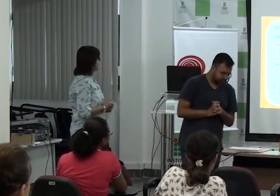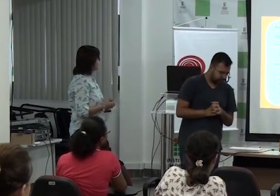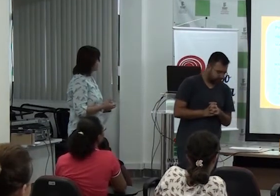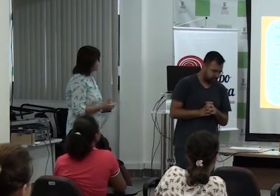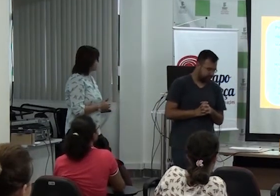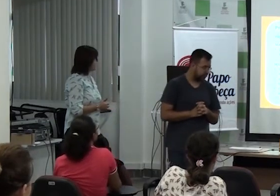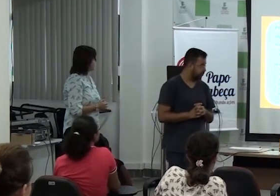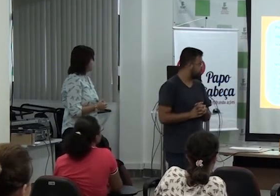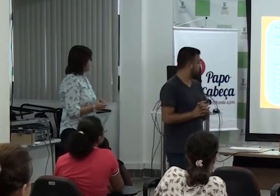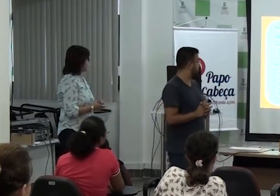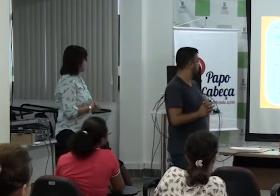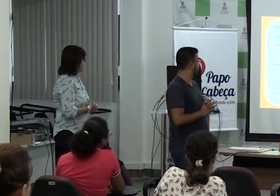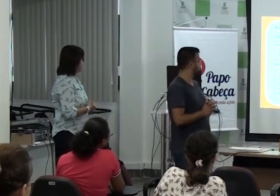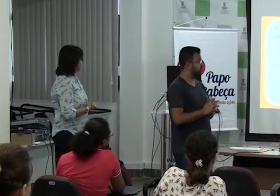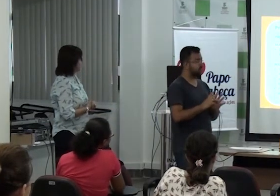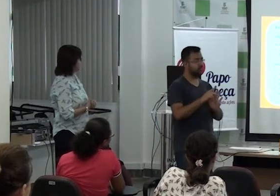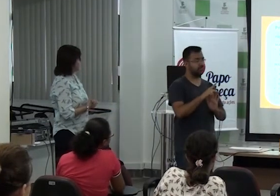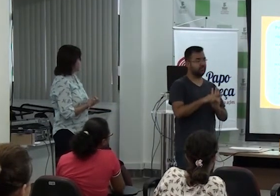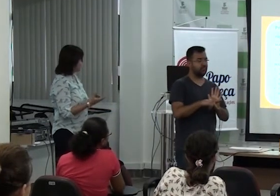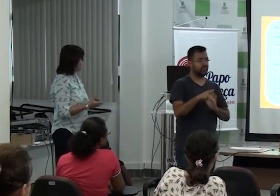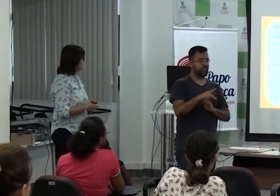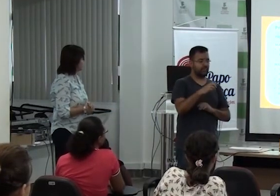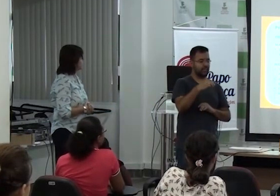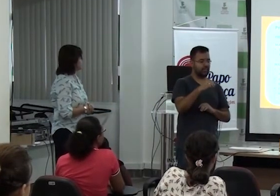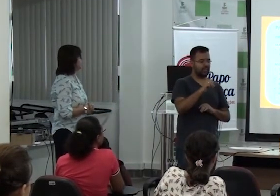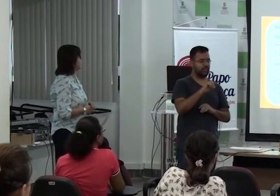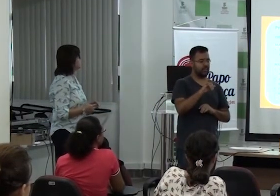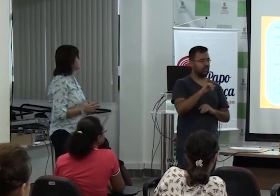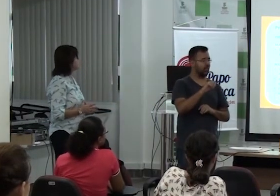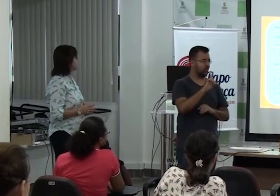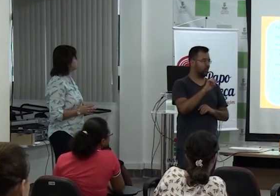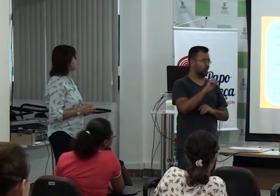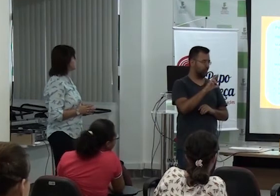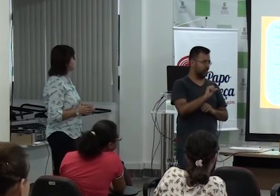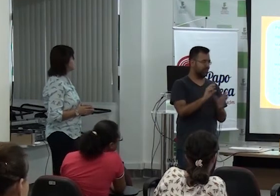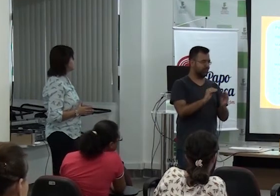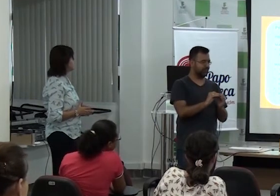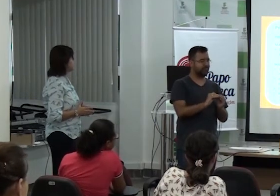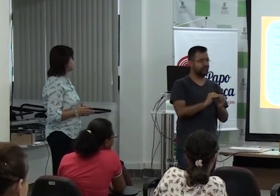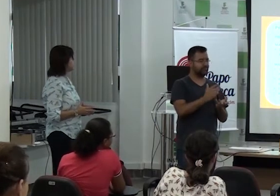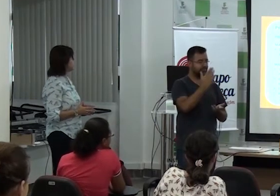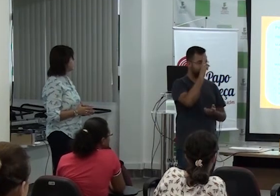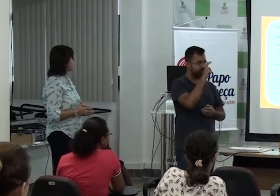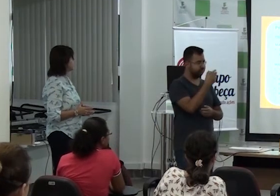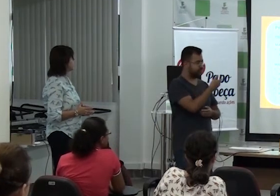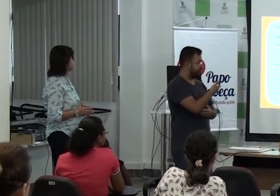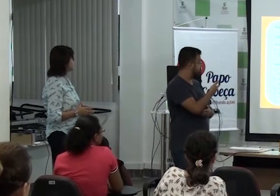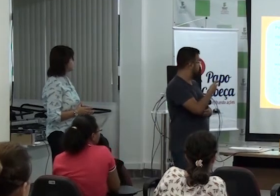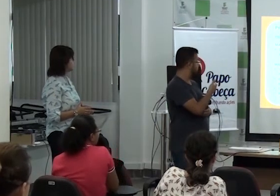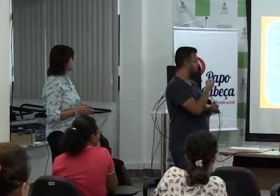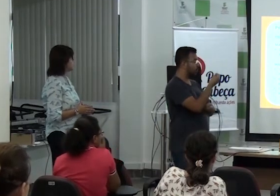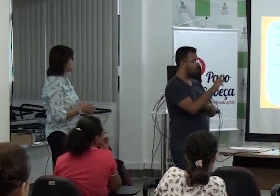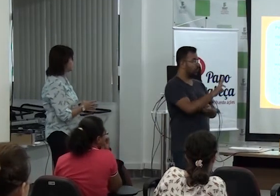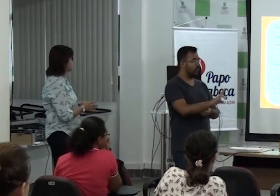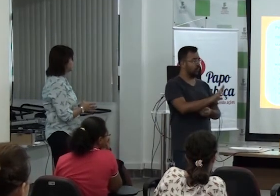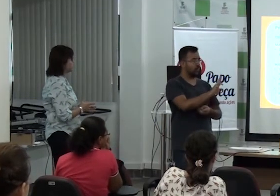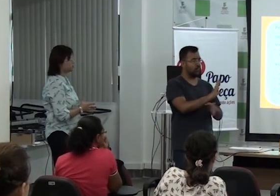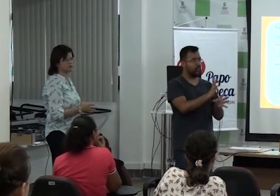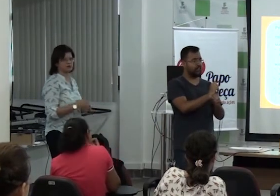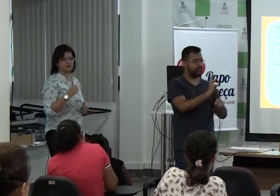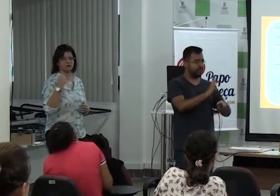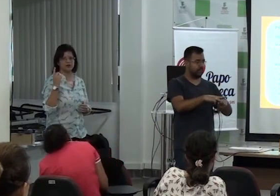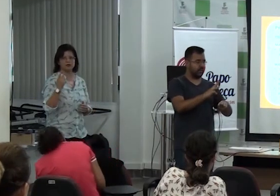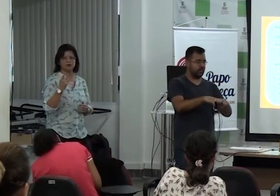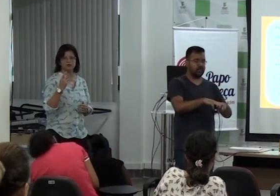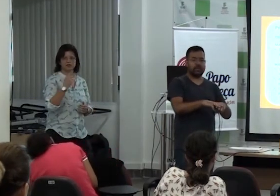O projeto da professora Maria Cidadora, que é a Baidadora, dos saberes científicos e escolares da álgebra na formação de professores que ensinam